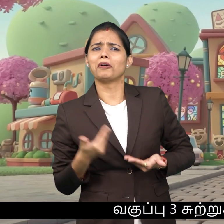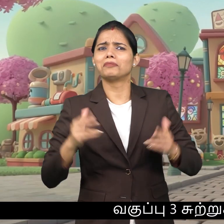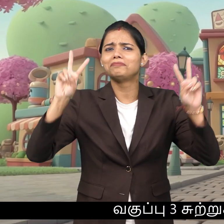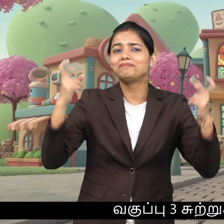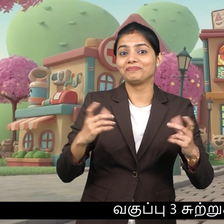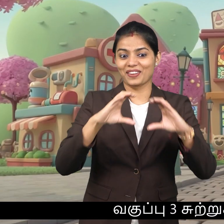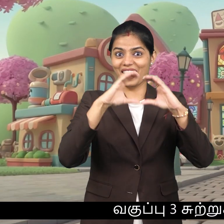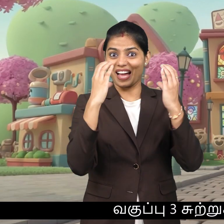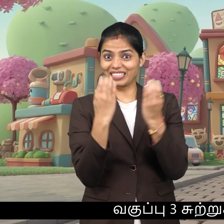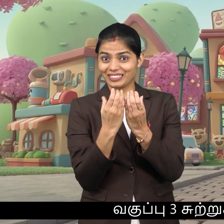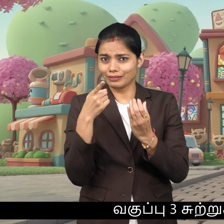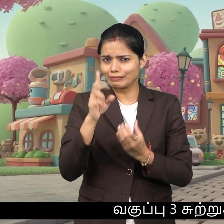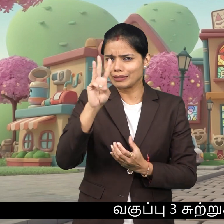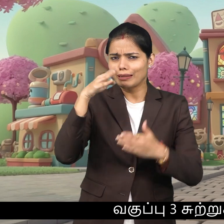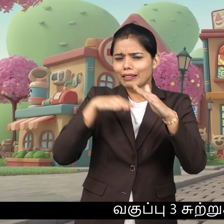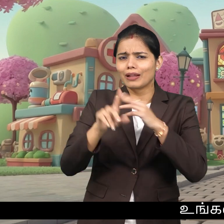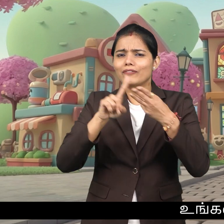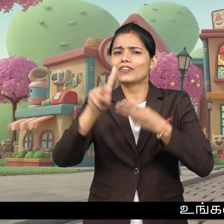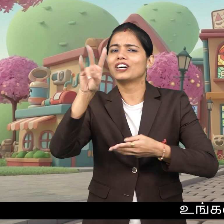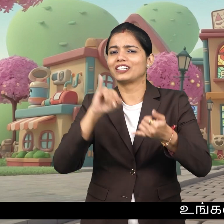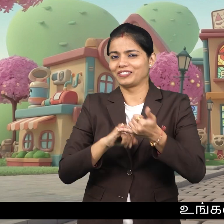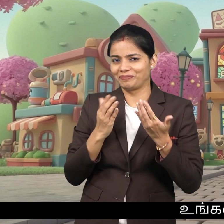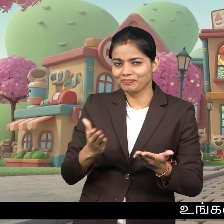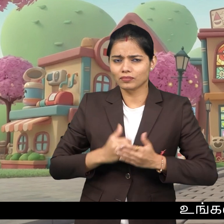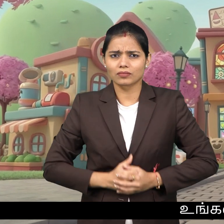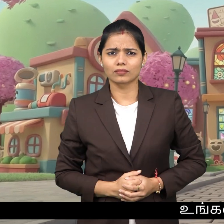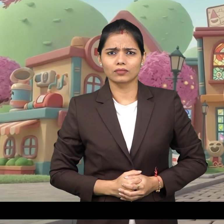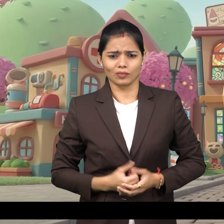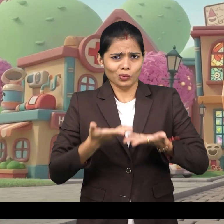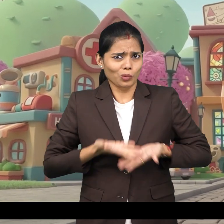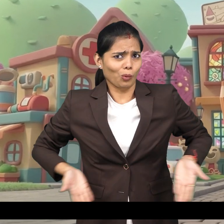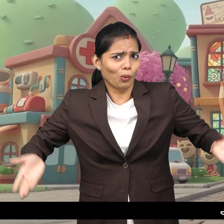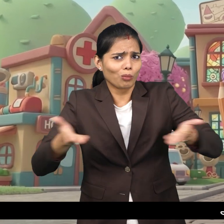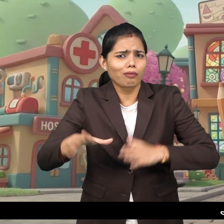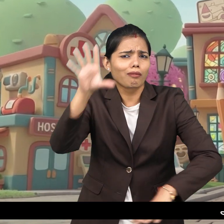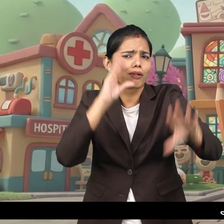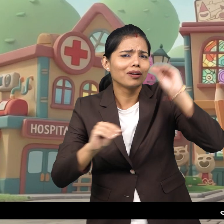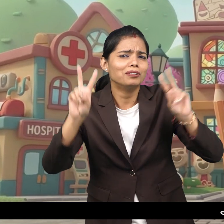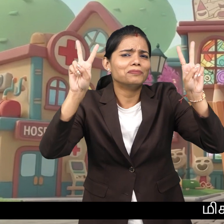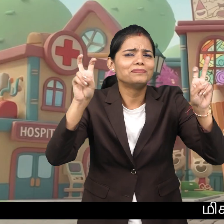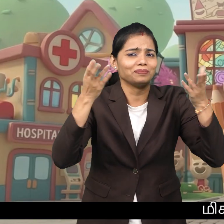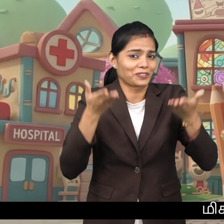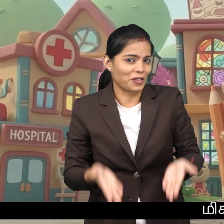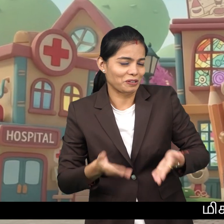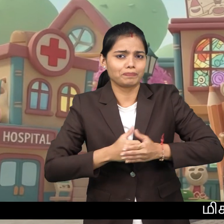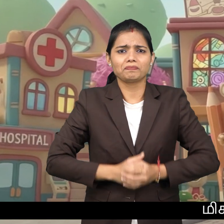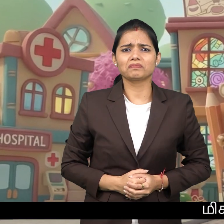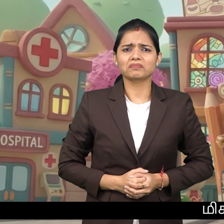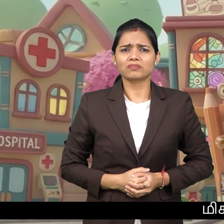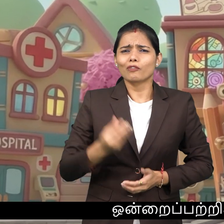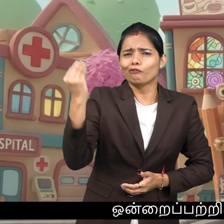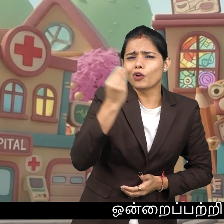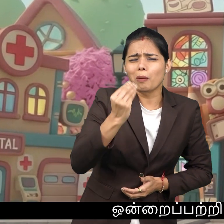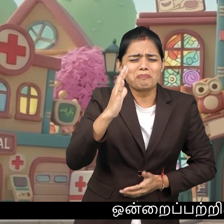3 சுற்றுச்சூழல் அறிவியல் பாடத்திற்கு உங்களை வரவேற்கிறோம். இன்று அனைவருக்கும் மிகவும்